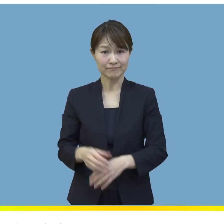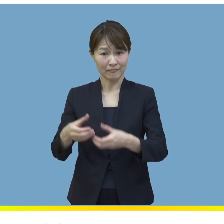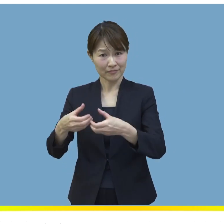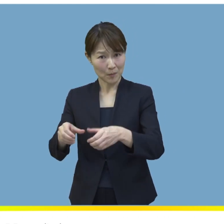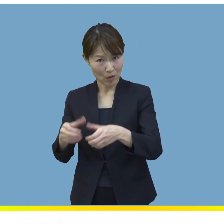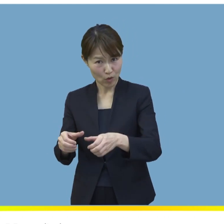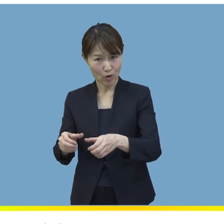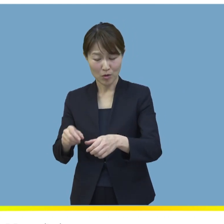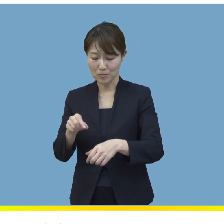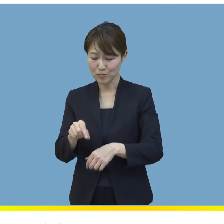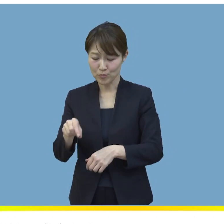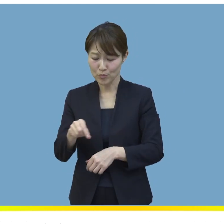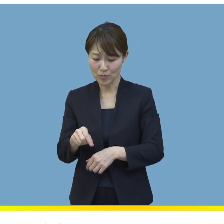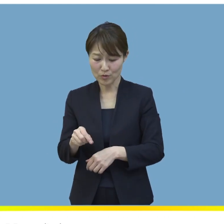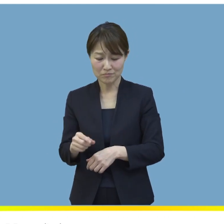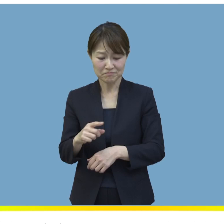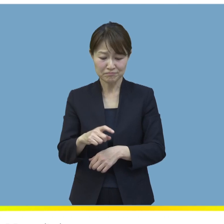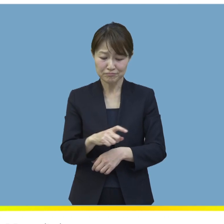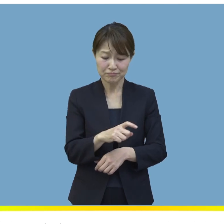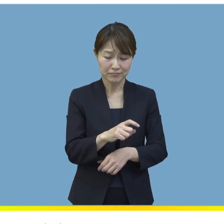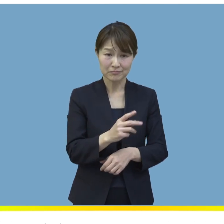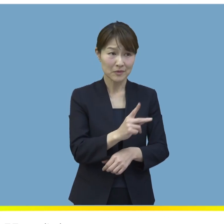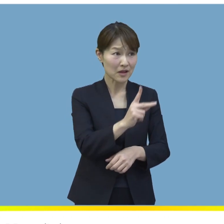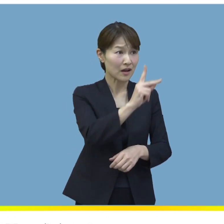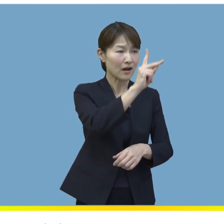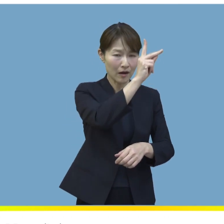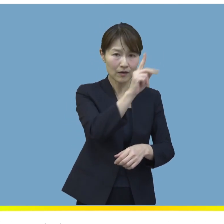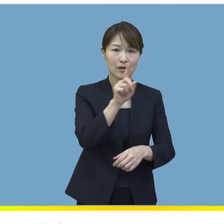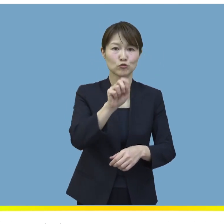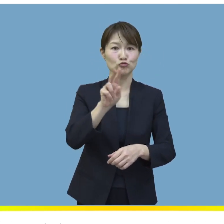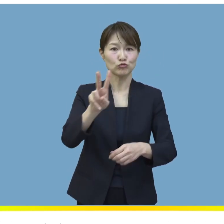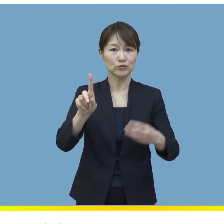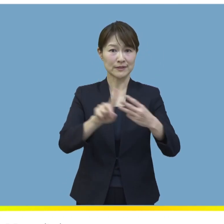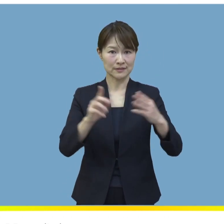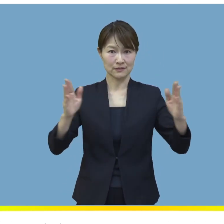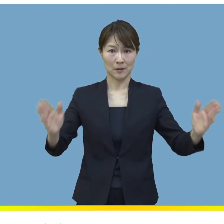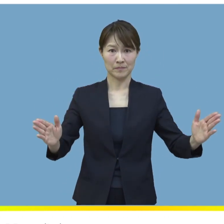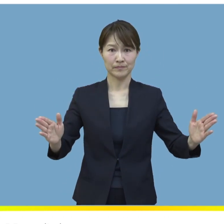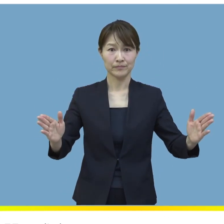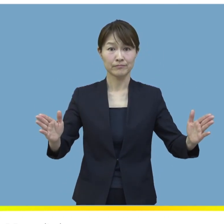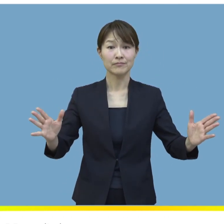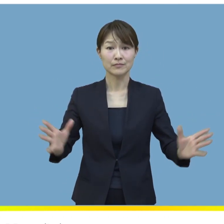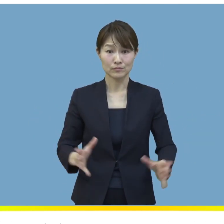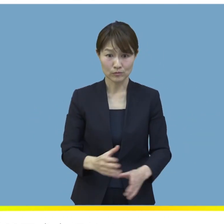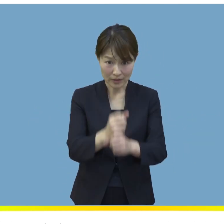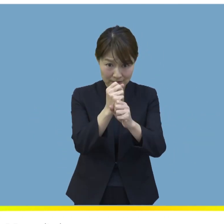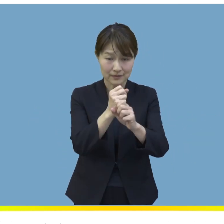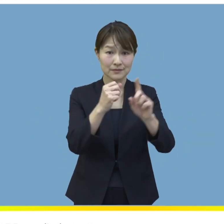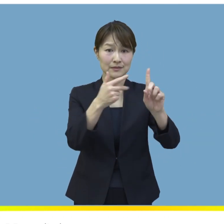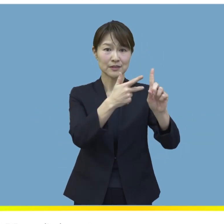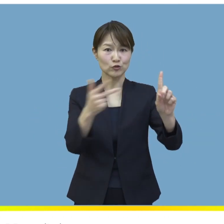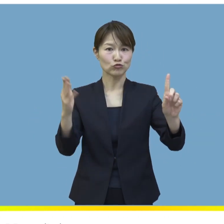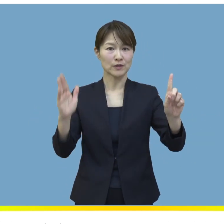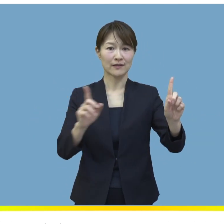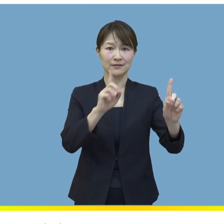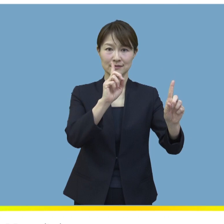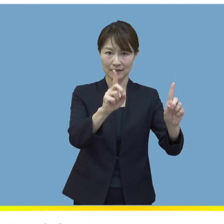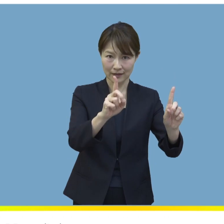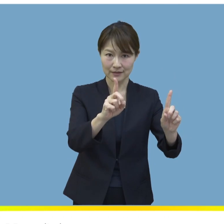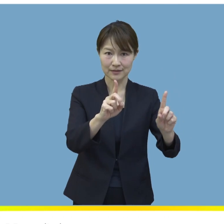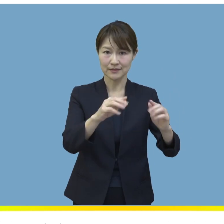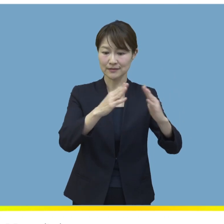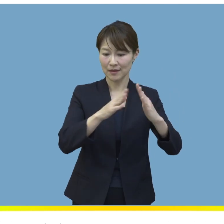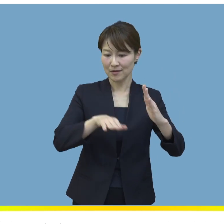産卵後およそ12日間で成虫になるため週1回身近